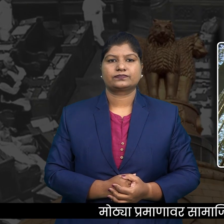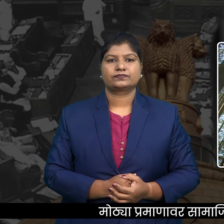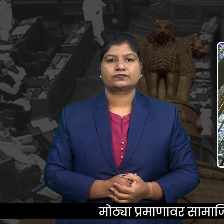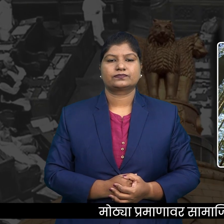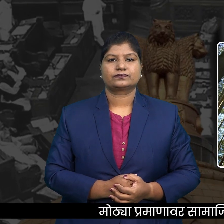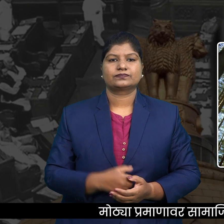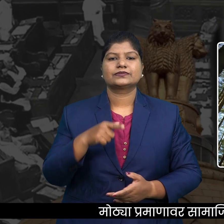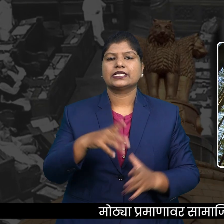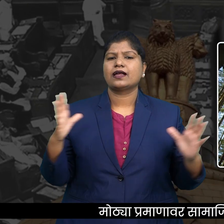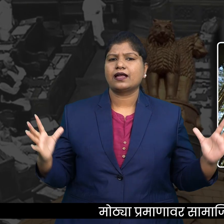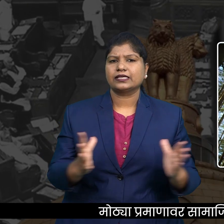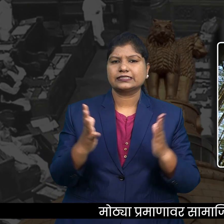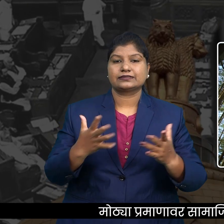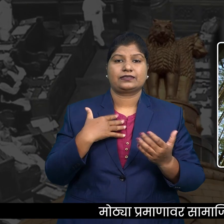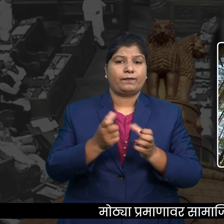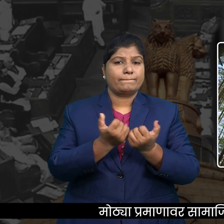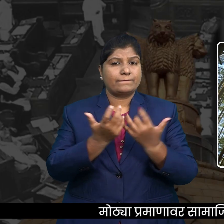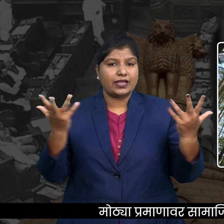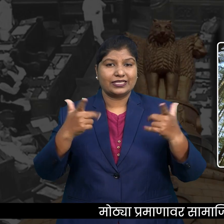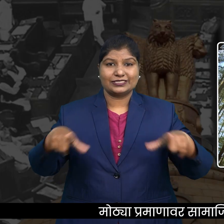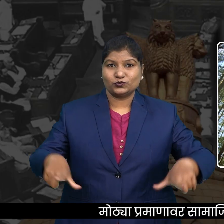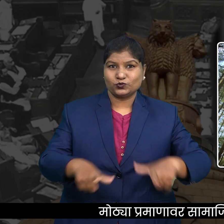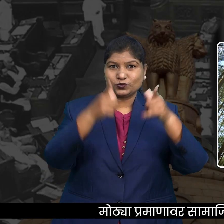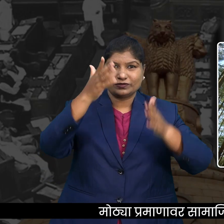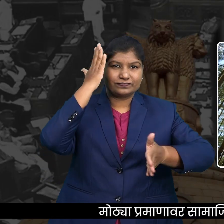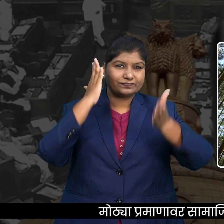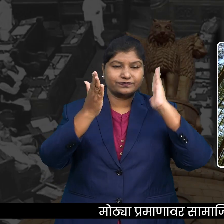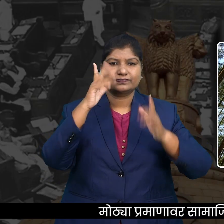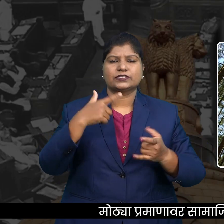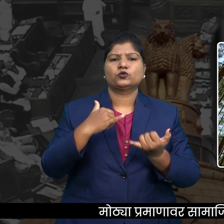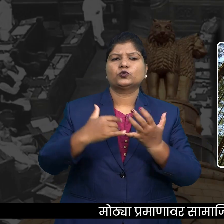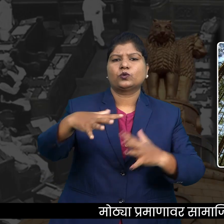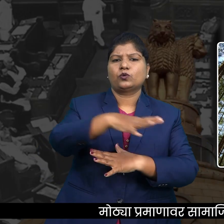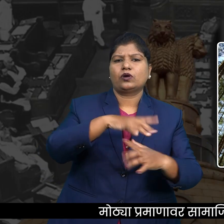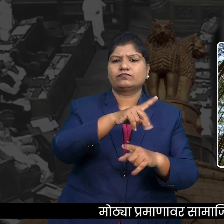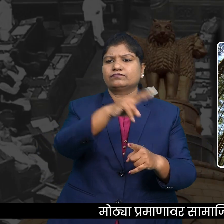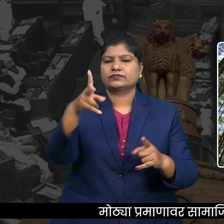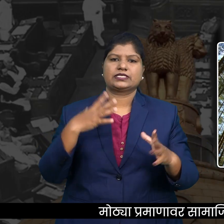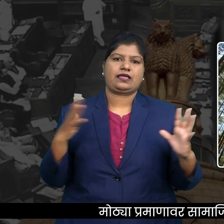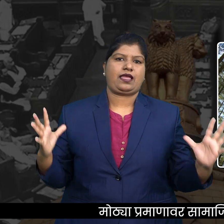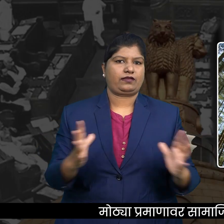मोठ्या प्रमाणावर सामाजिक वनीकरणाला प्रोत्साहन द्या.